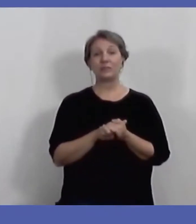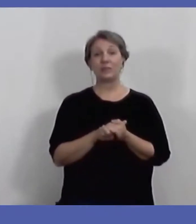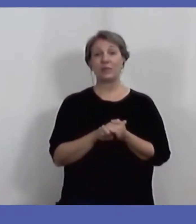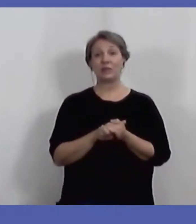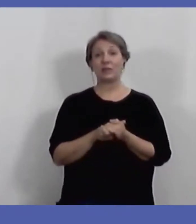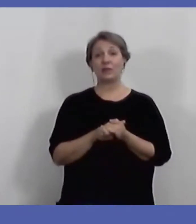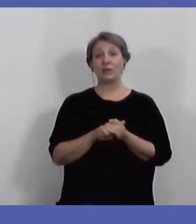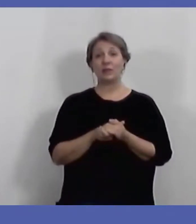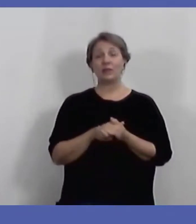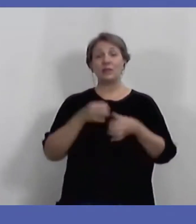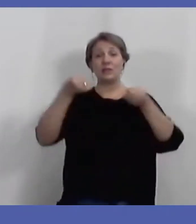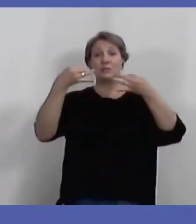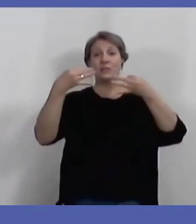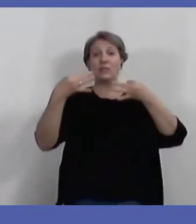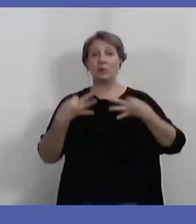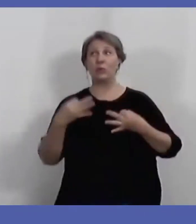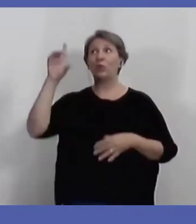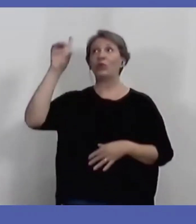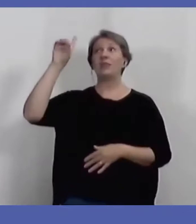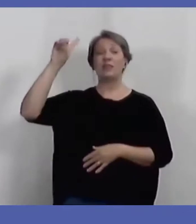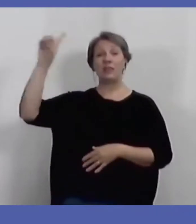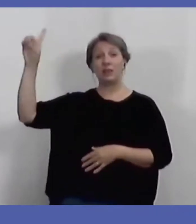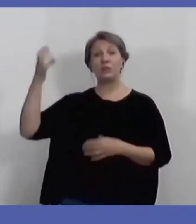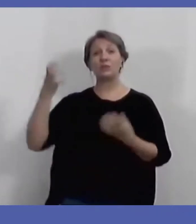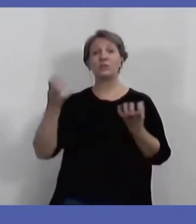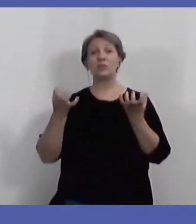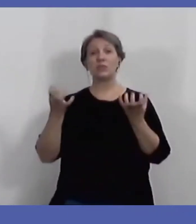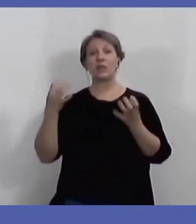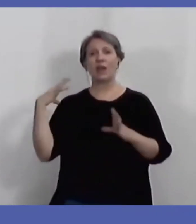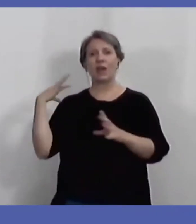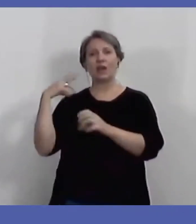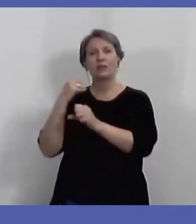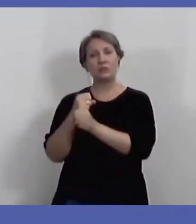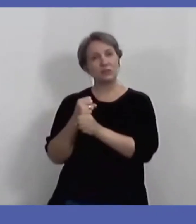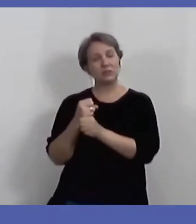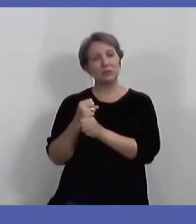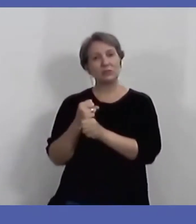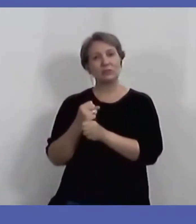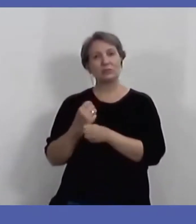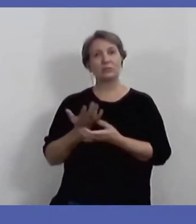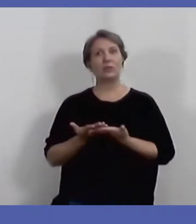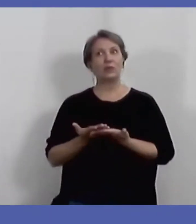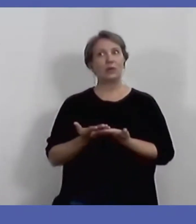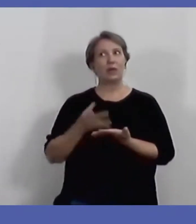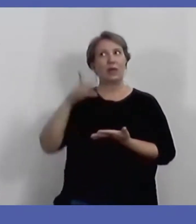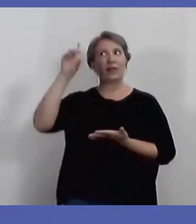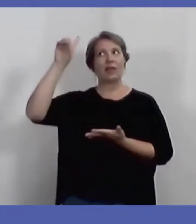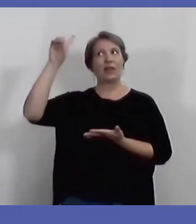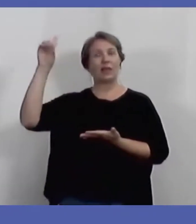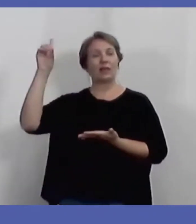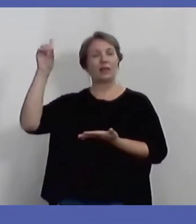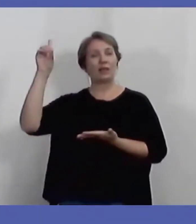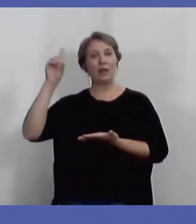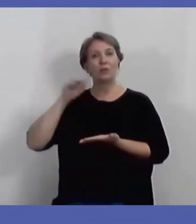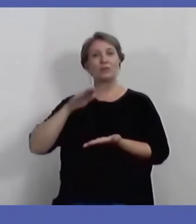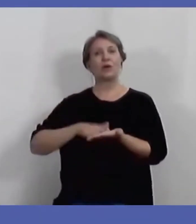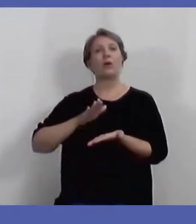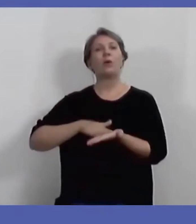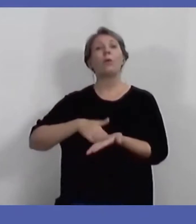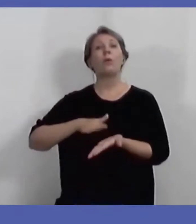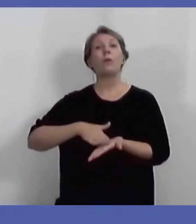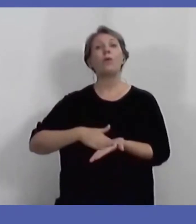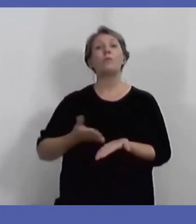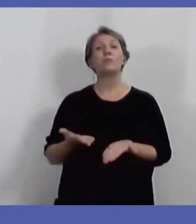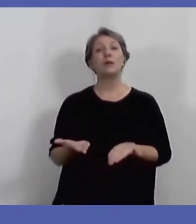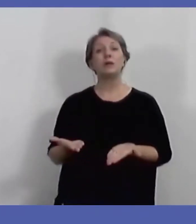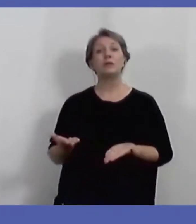falou resultado, pronto, ele quer cobrar relatórios, né? Ele quer, né?